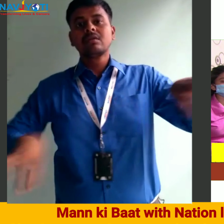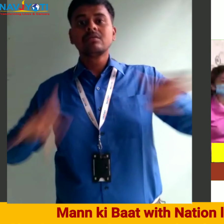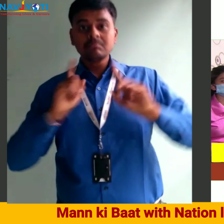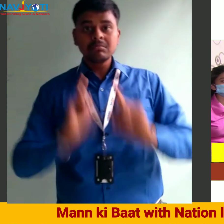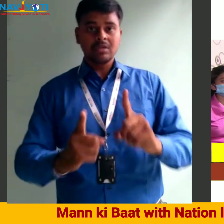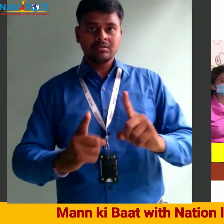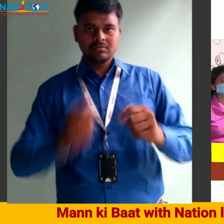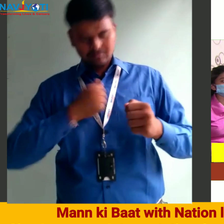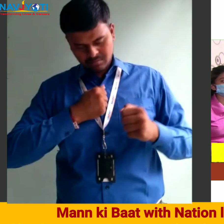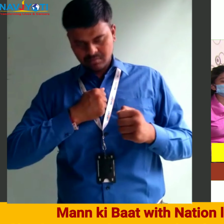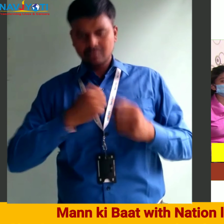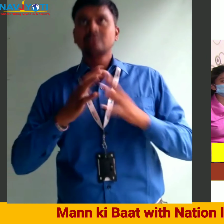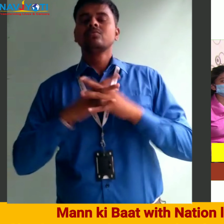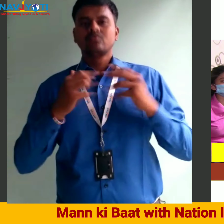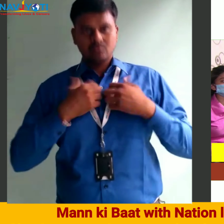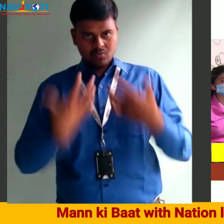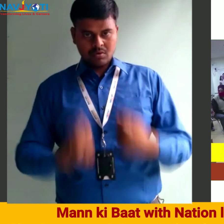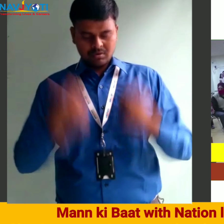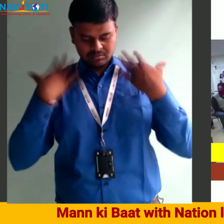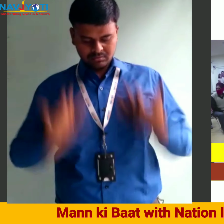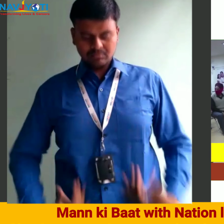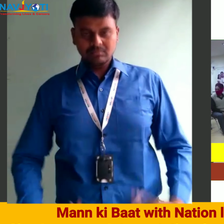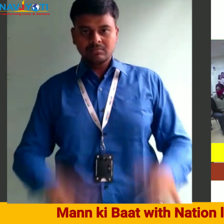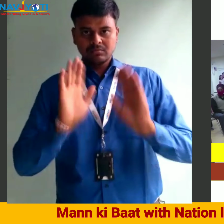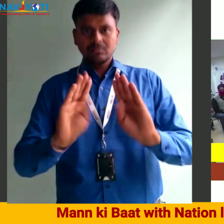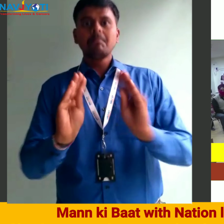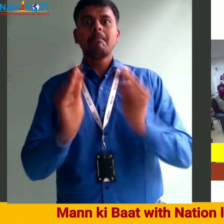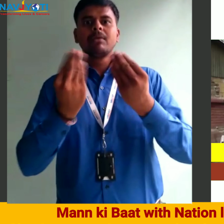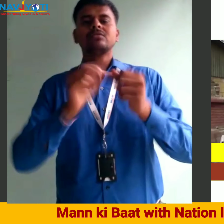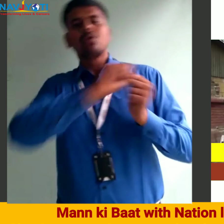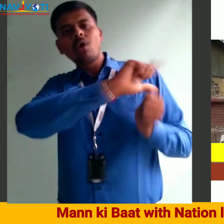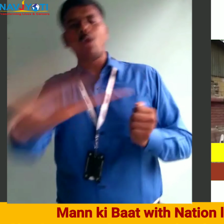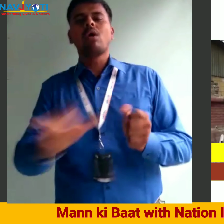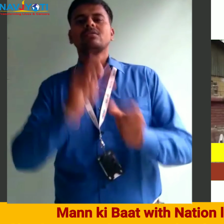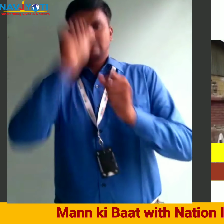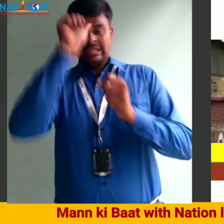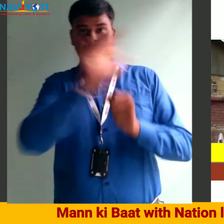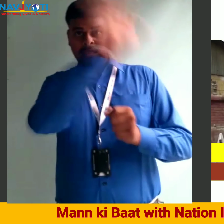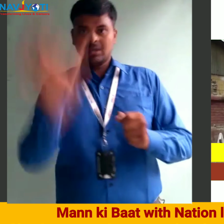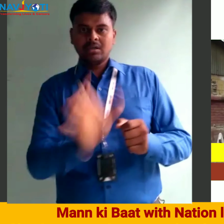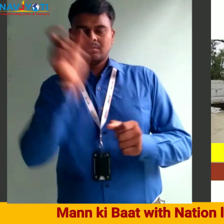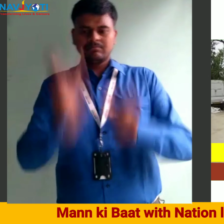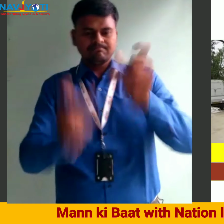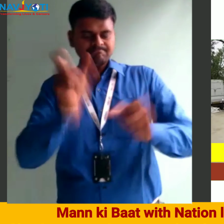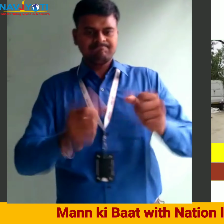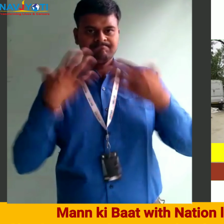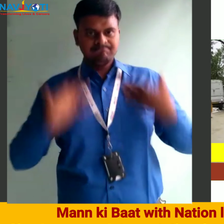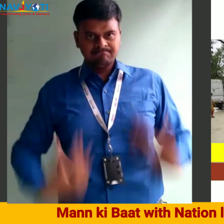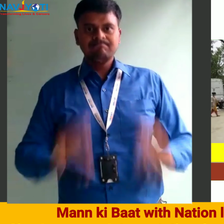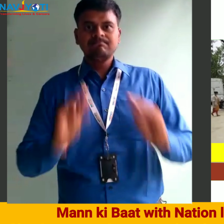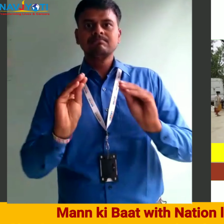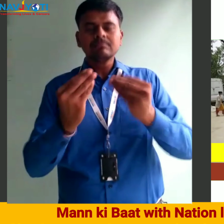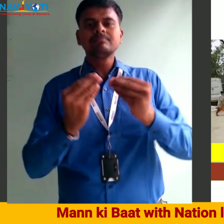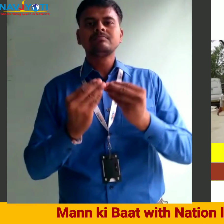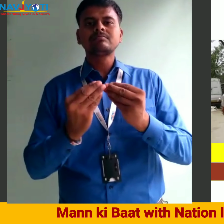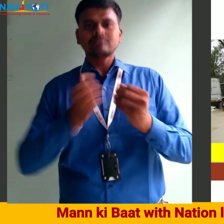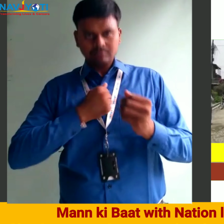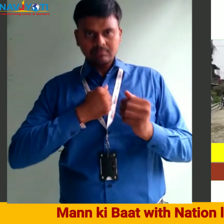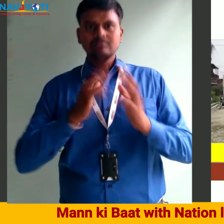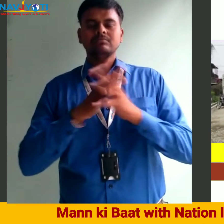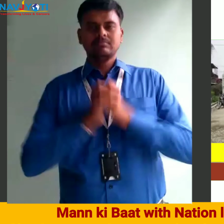ध्यान रखना ही होगा। और मैं फिर एक बार कहूंगा, 2 गज दूरी बनाए रखिए, खुद